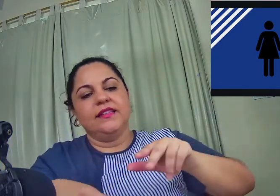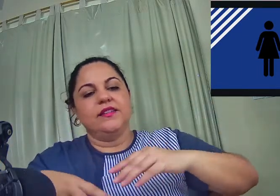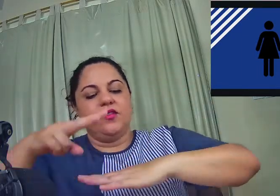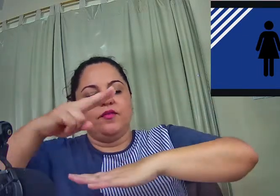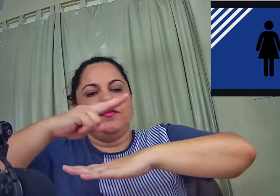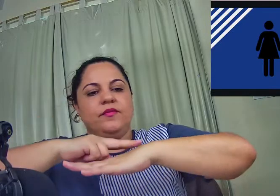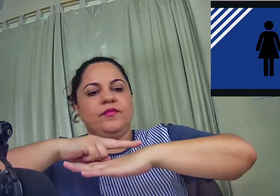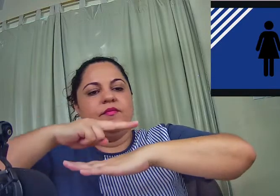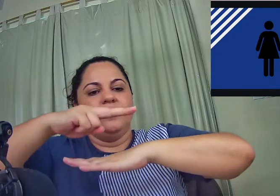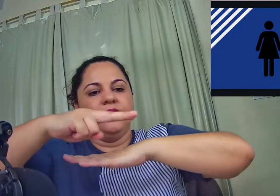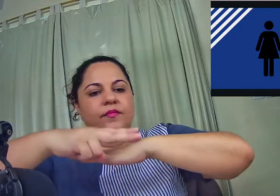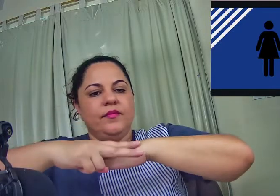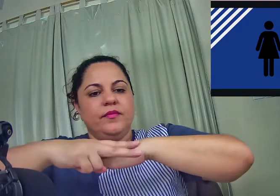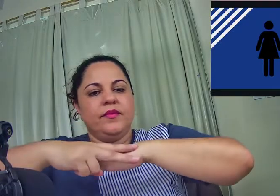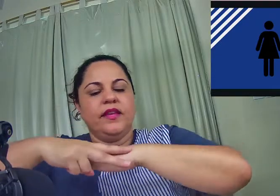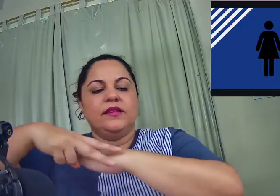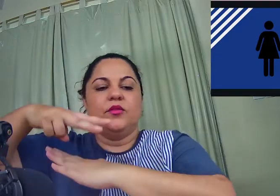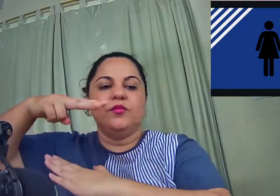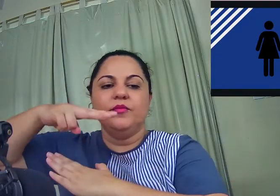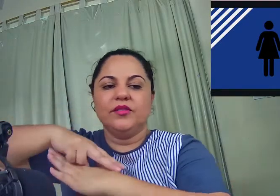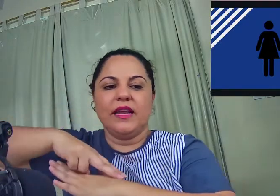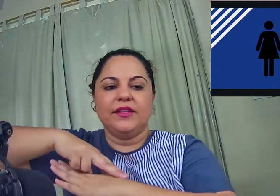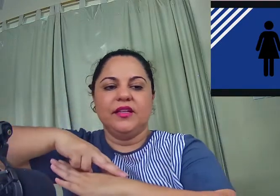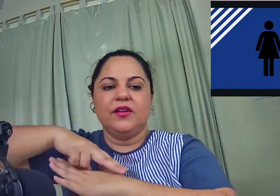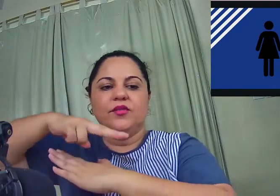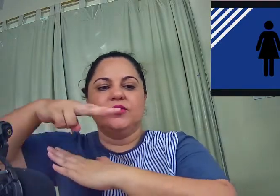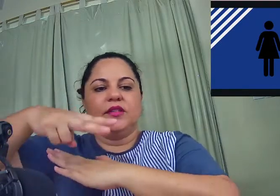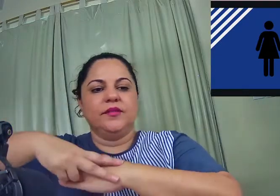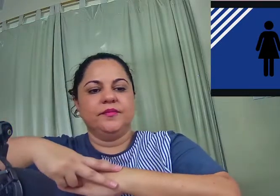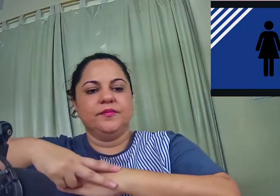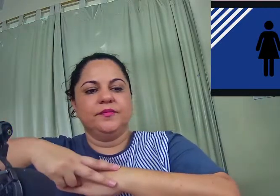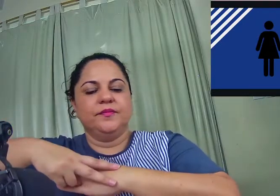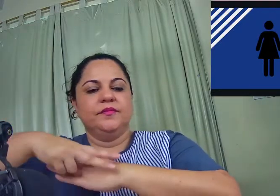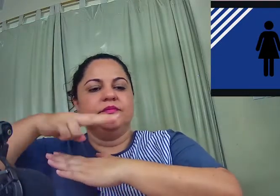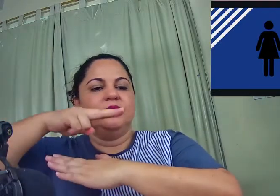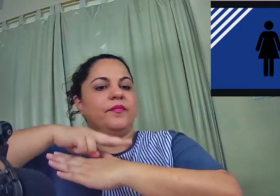ó. Deitou uma do lado da outra.